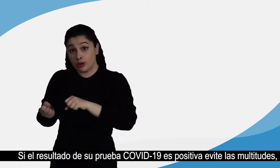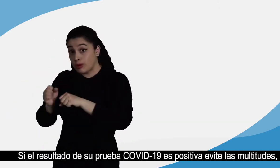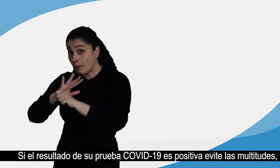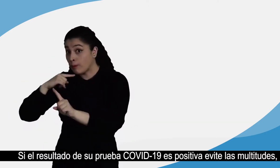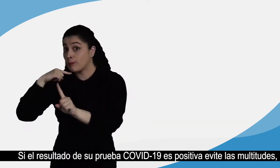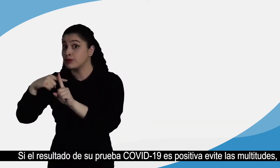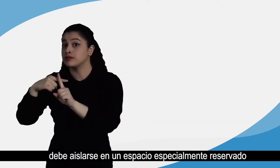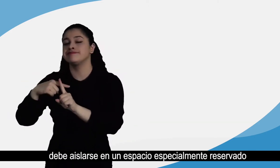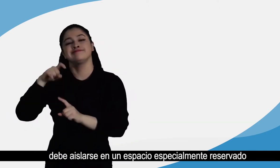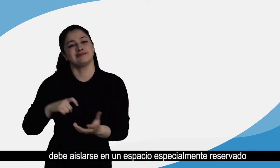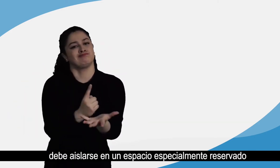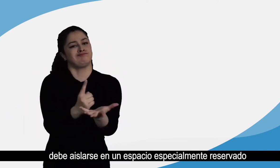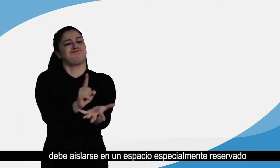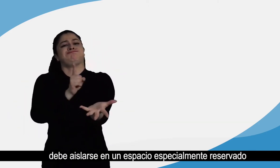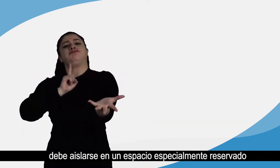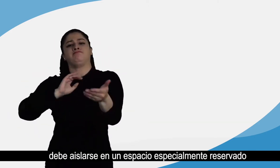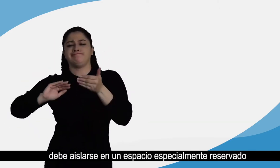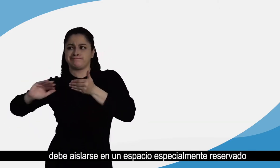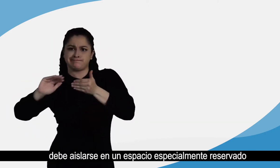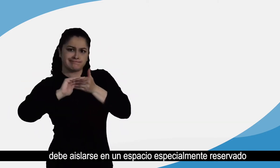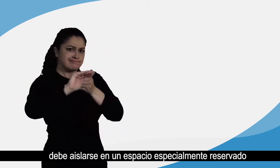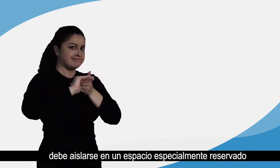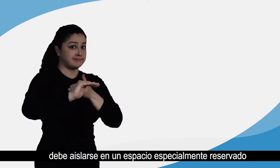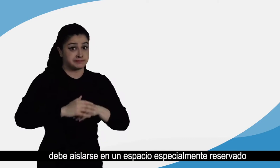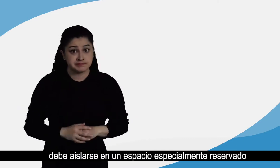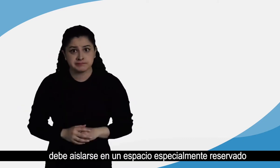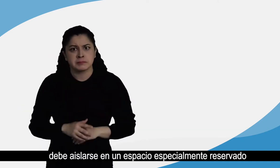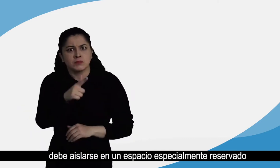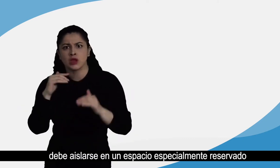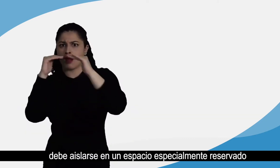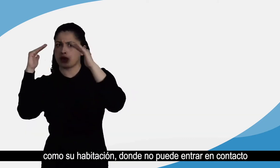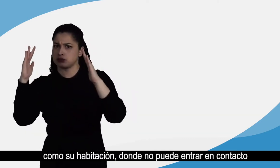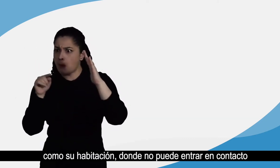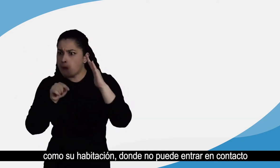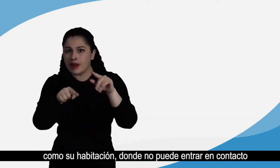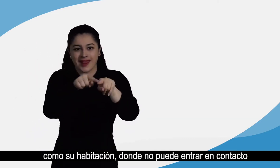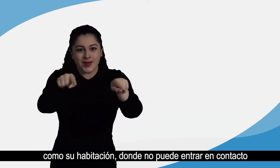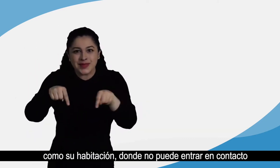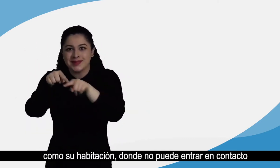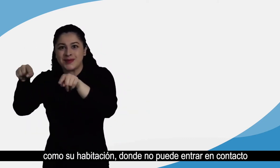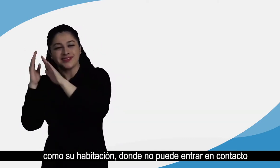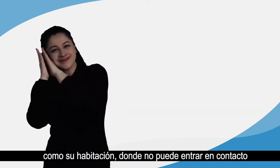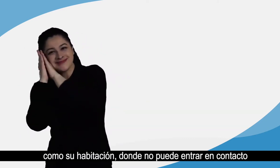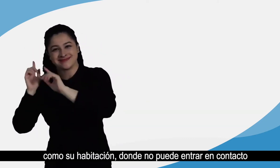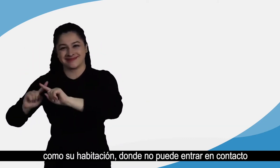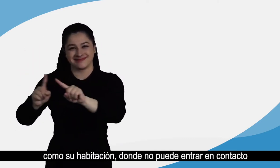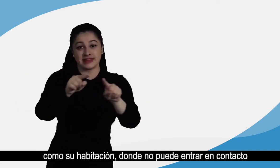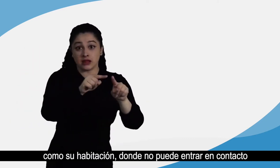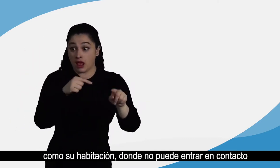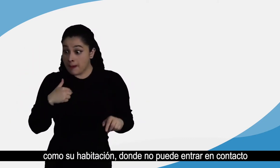multitudes Debe aislarse en un espacio especialmente reservado como su habitación Donde no puede entrar en